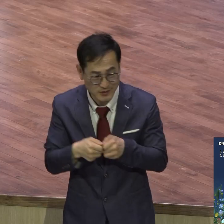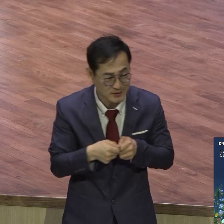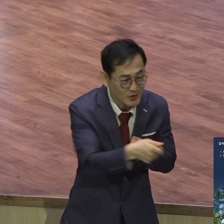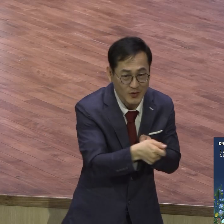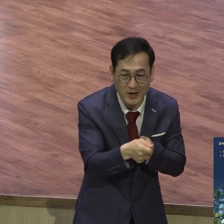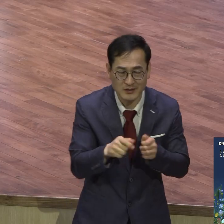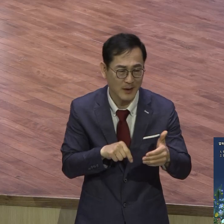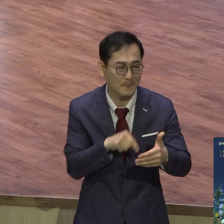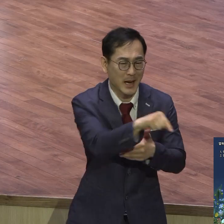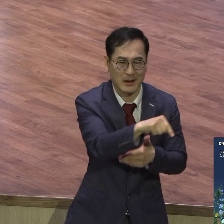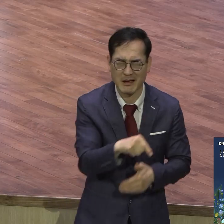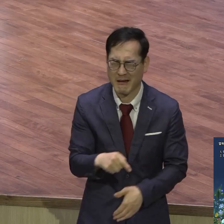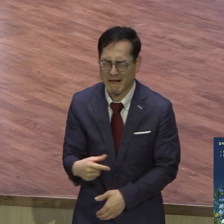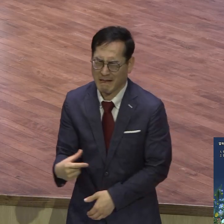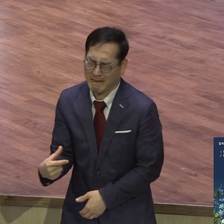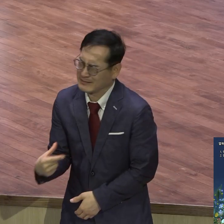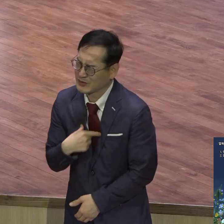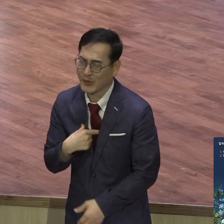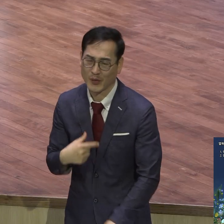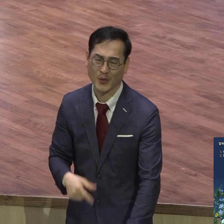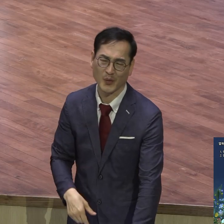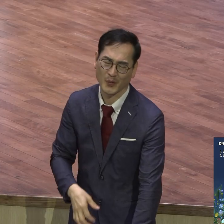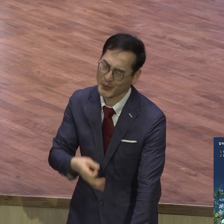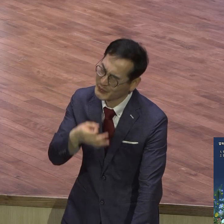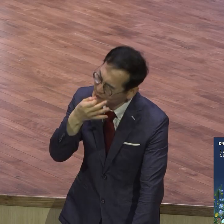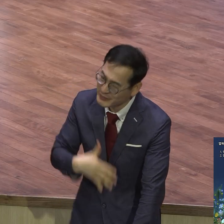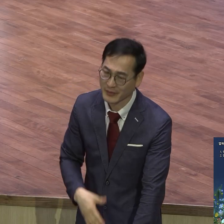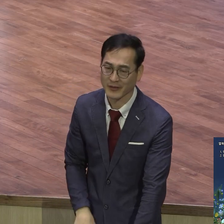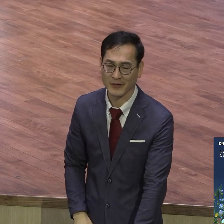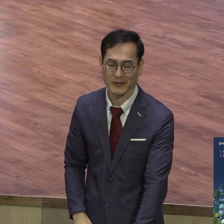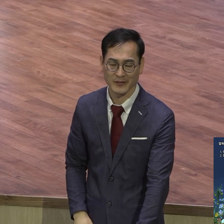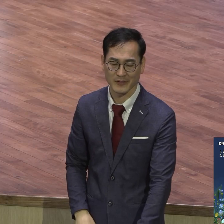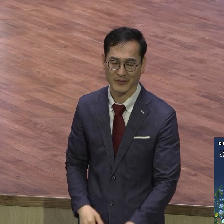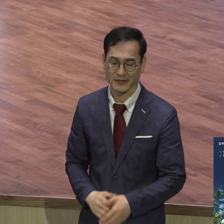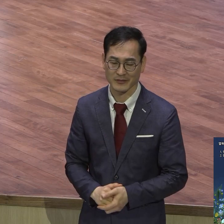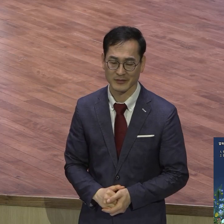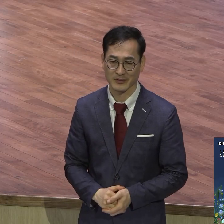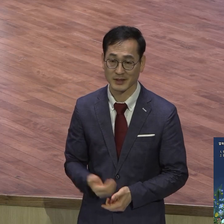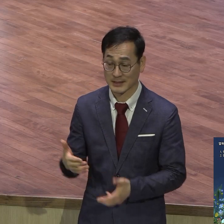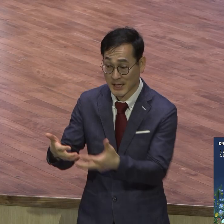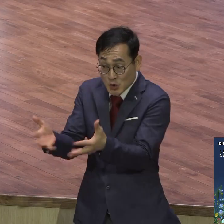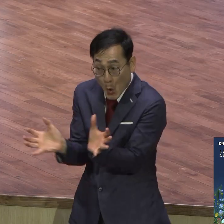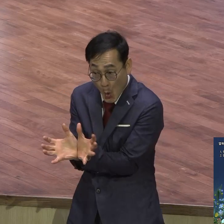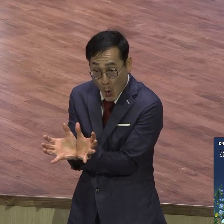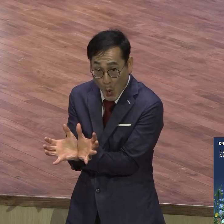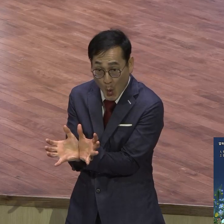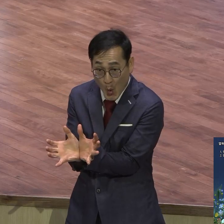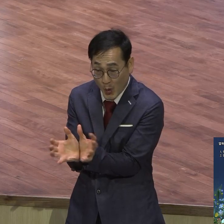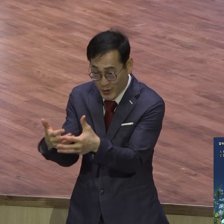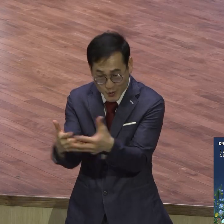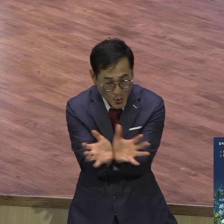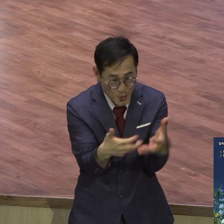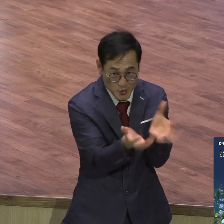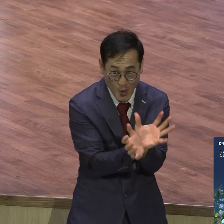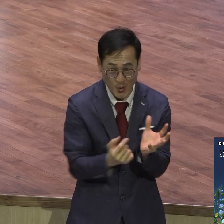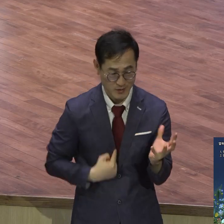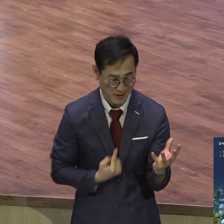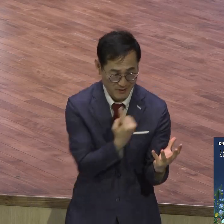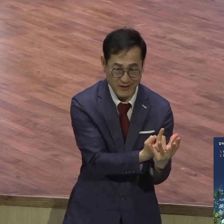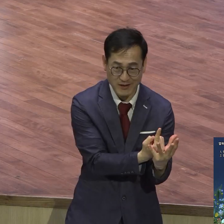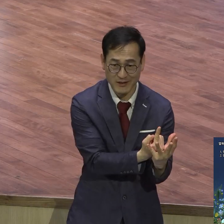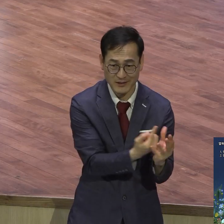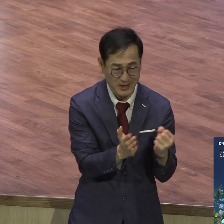밖에 나가는 것이 너무 힘들더라고요. 매주 힘들더라고요. 조를 짜려놓으니까 안 갈 수도 없는 거예요. 시스템이